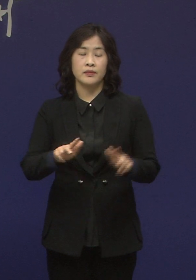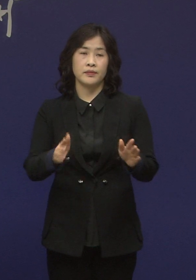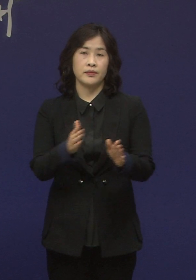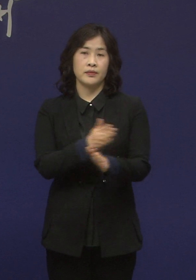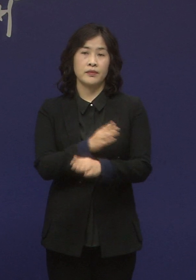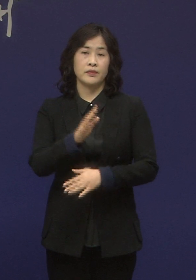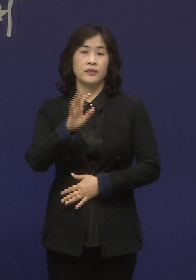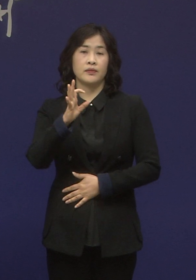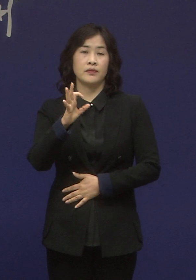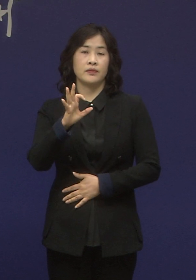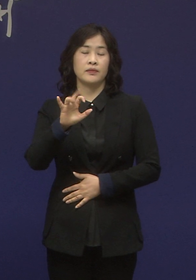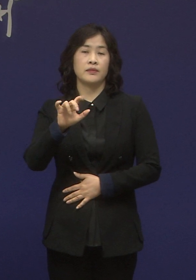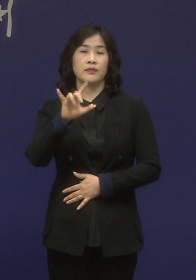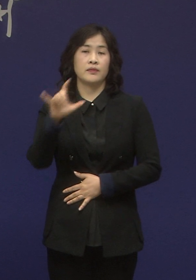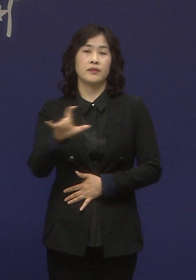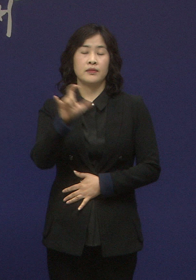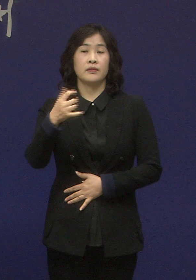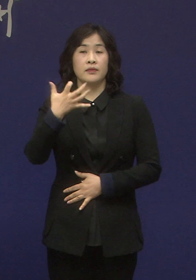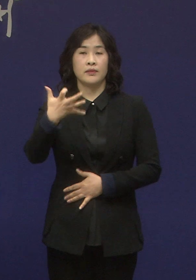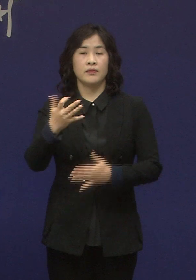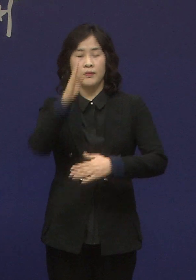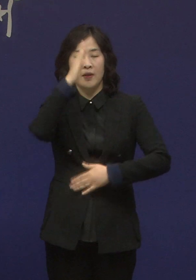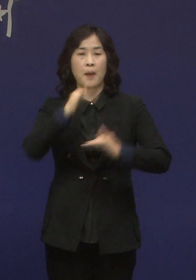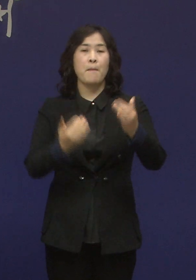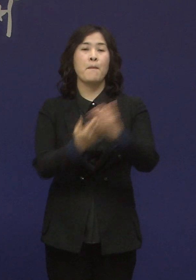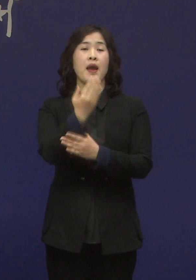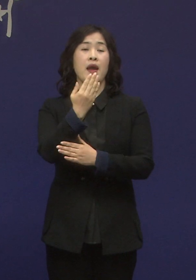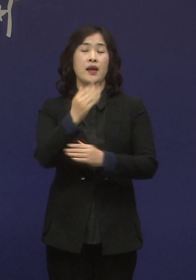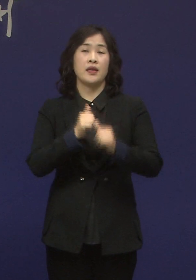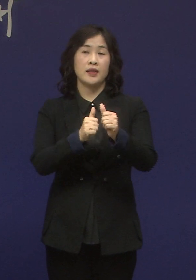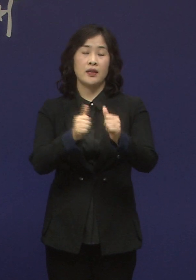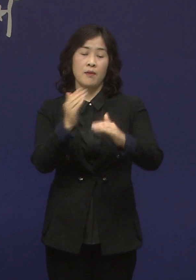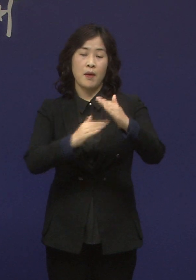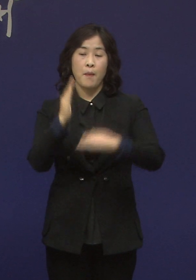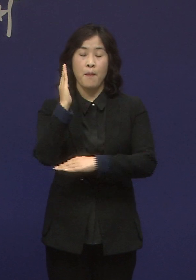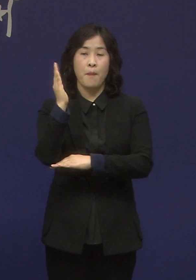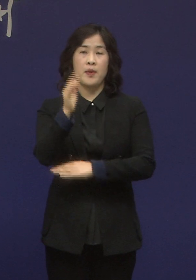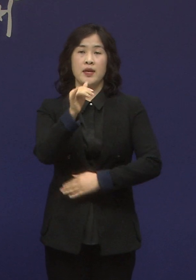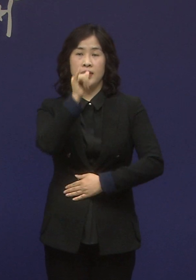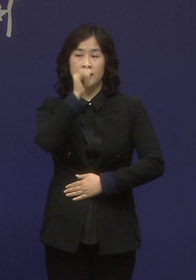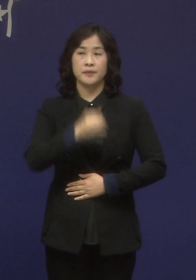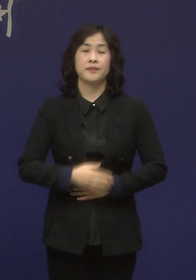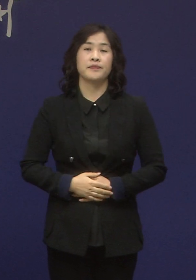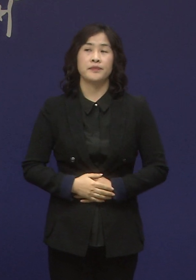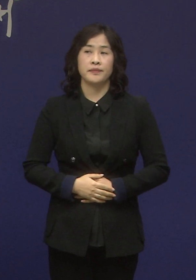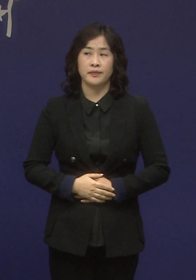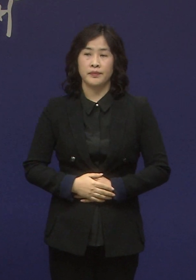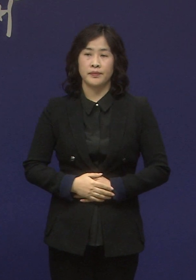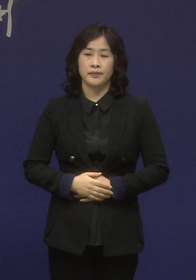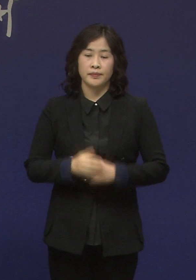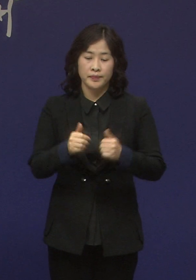지금부터 코로나19 확진자 발생에 따른 브리핑을 시사님께서 드리겠습니다.